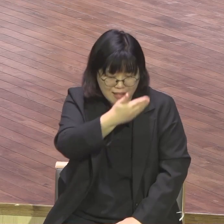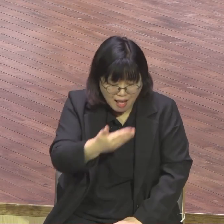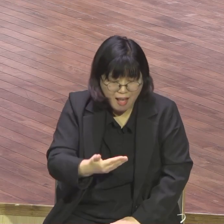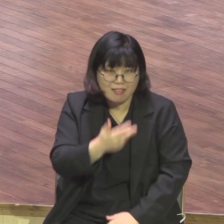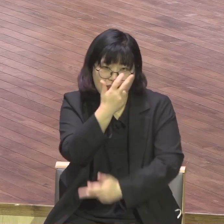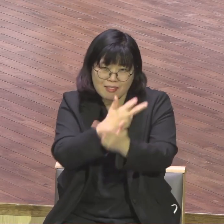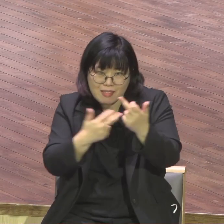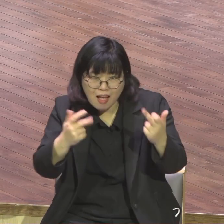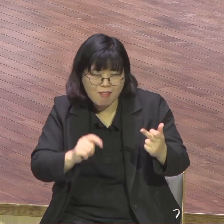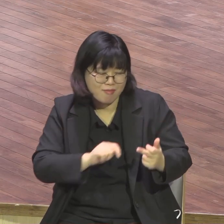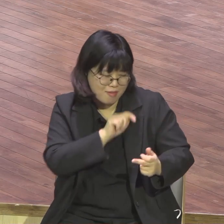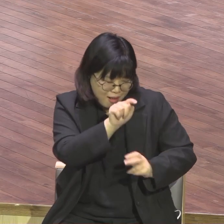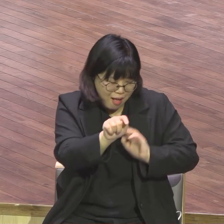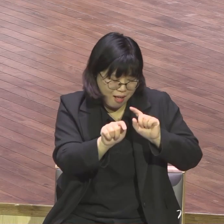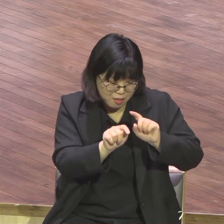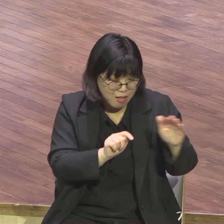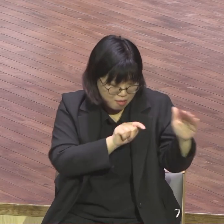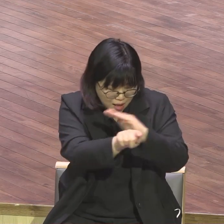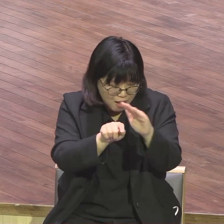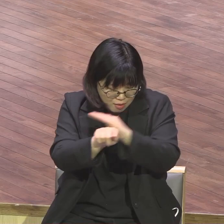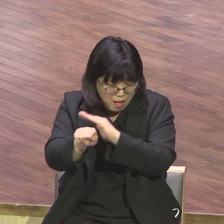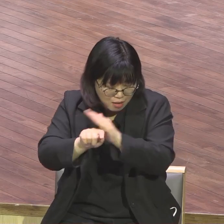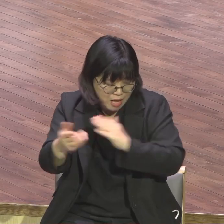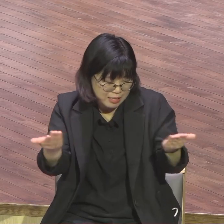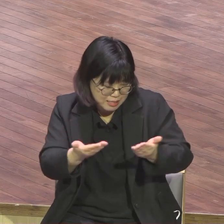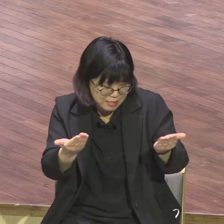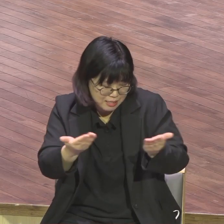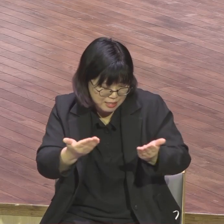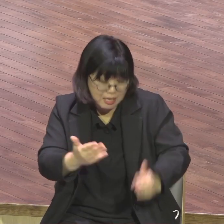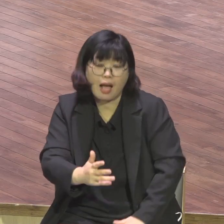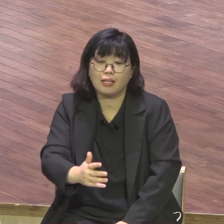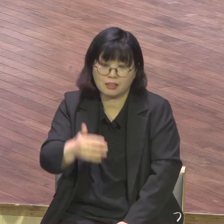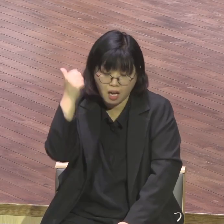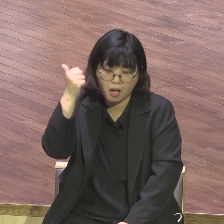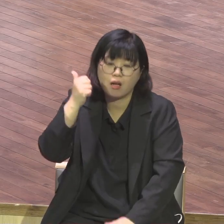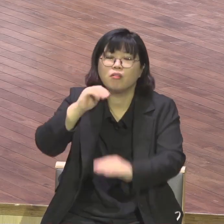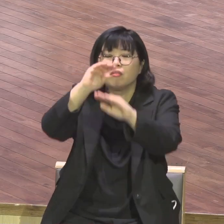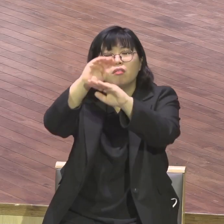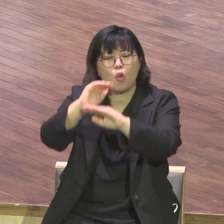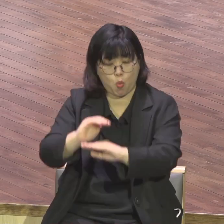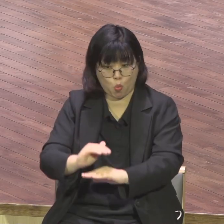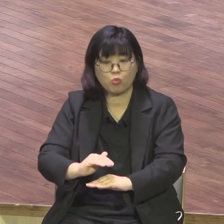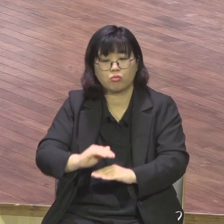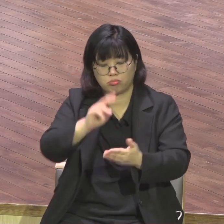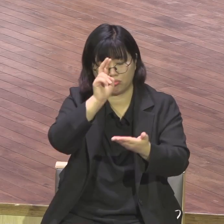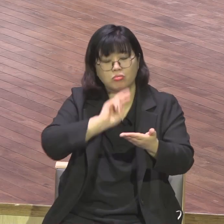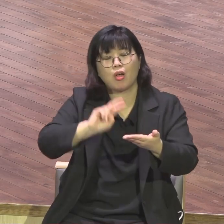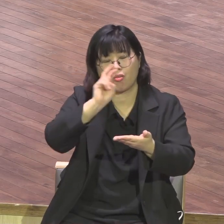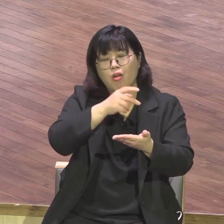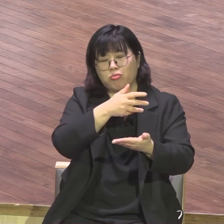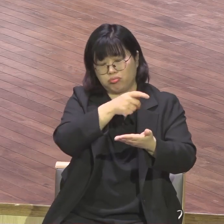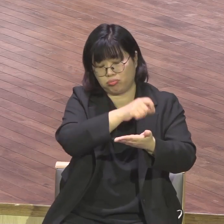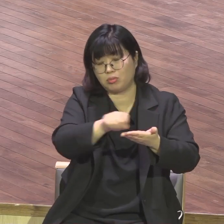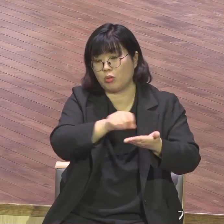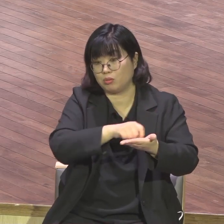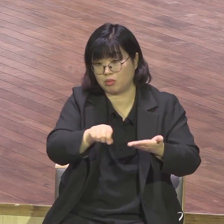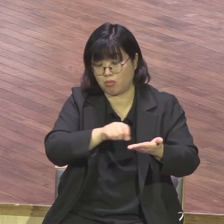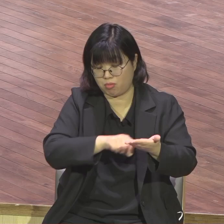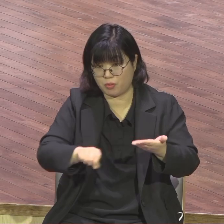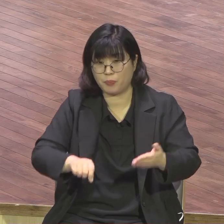이렇거든요. 이 곡을 통해서 수많은 사람들이 깨우치신 거예요. 생각이 확 생각을 열어준